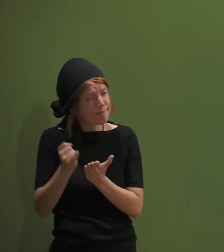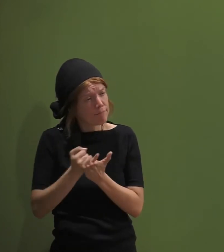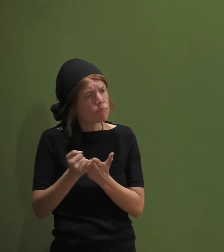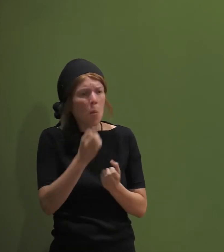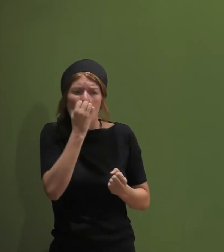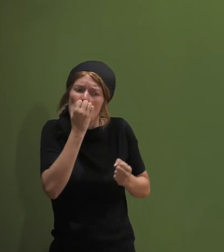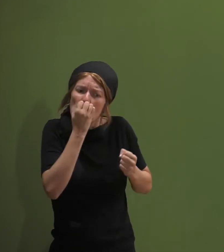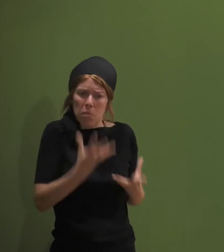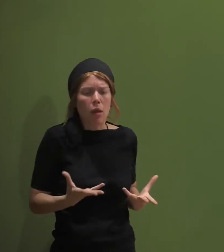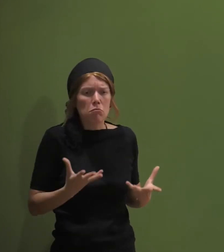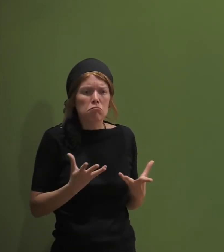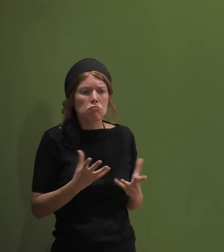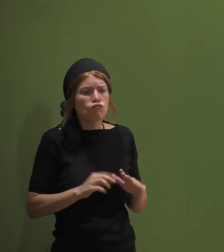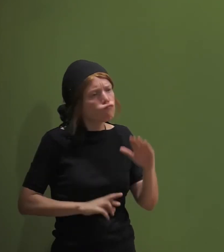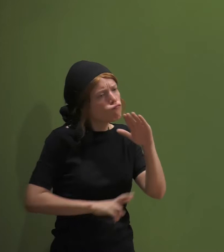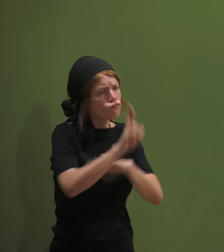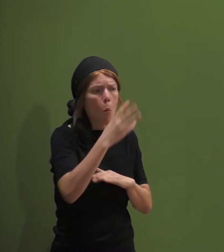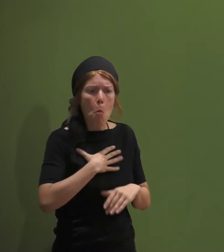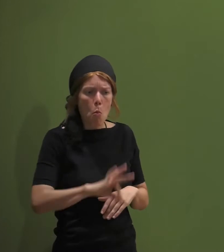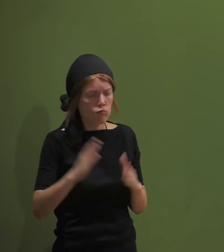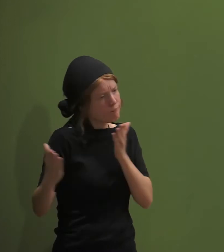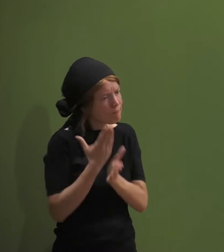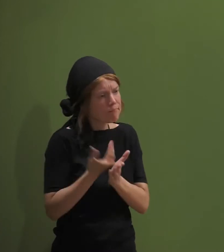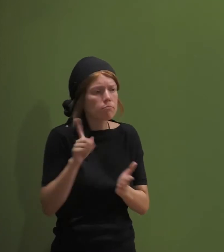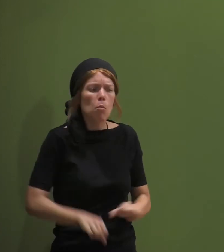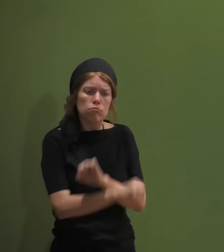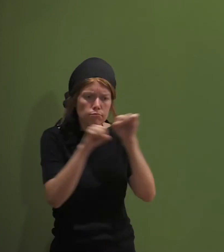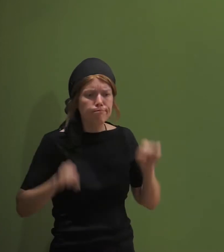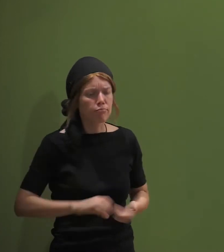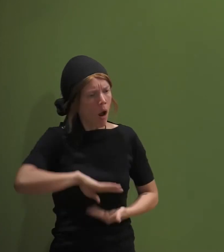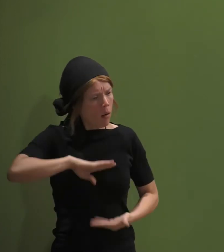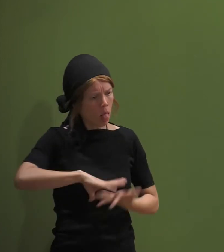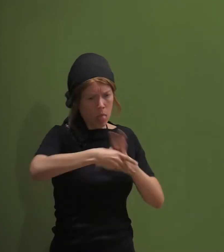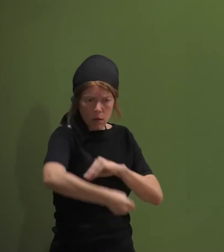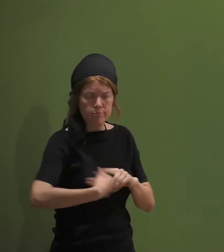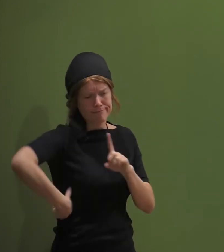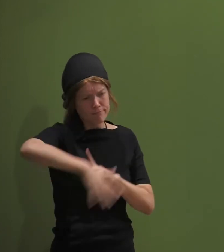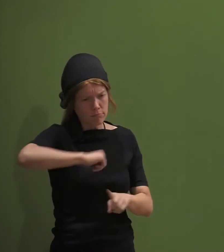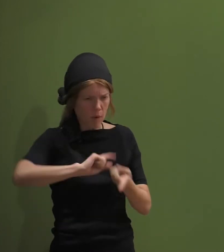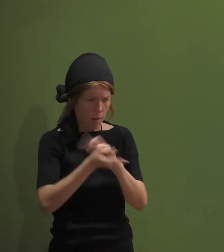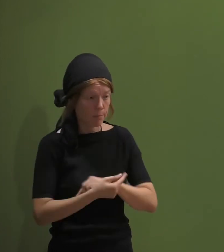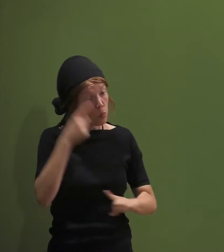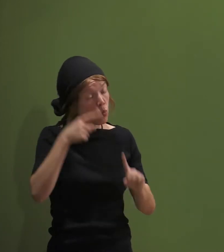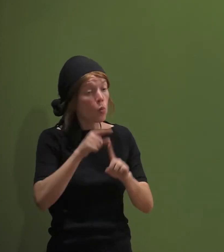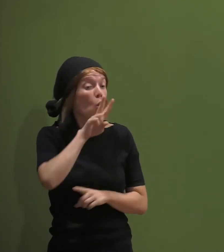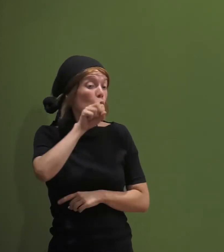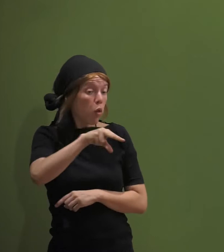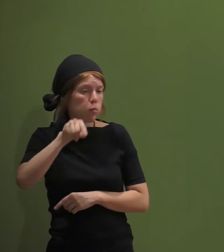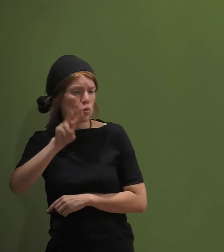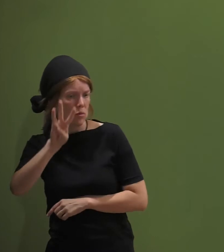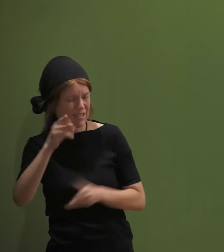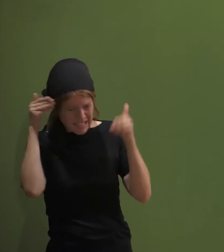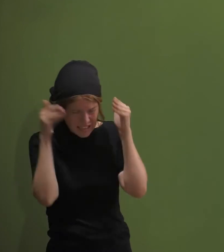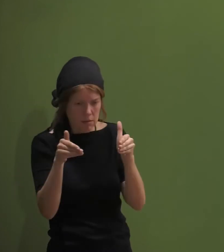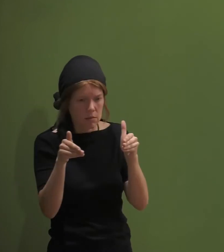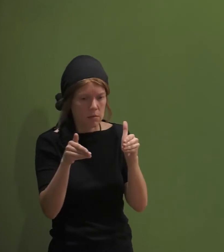resilientes que aumenten la productividad y la producción y que fortalezcan la capacidad de adaptación al cambio climático. Y el objetivo 12.3 se centra